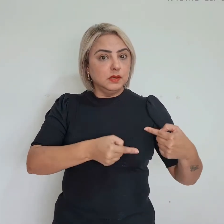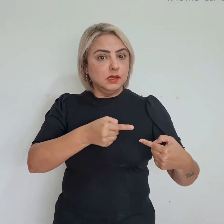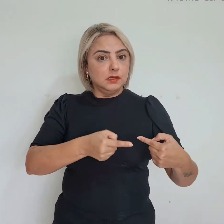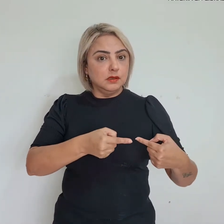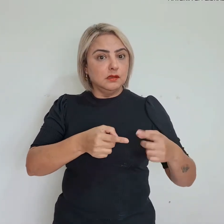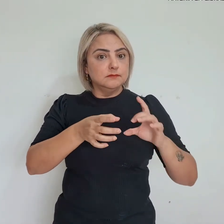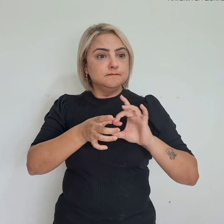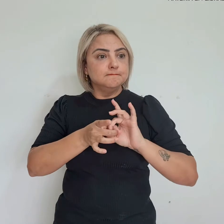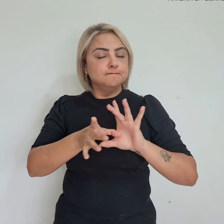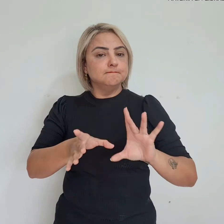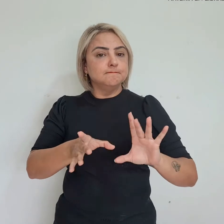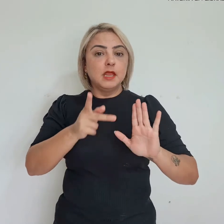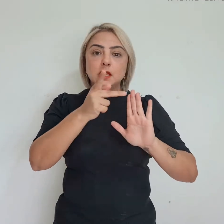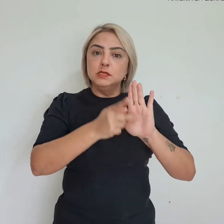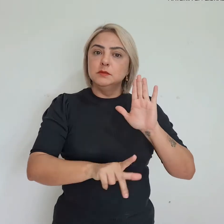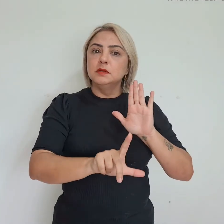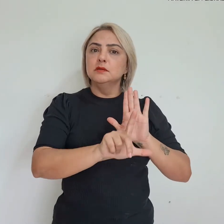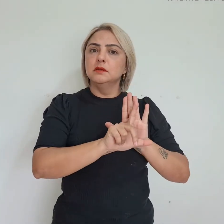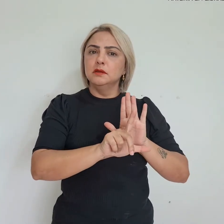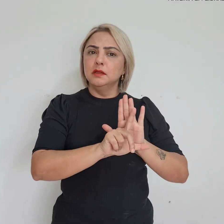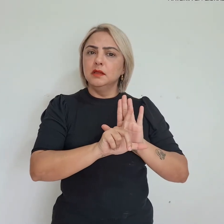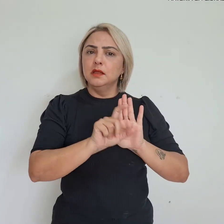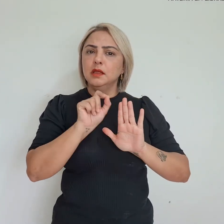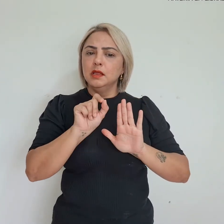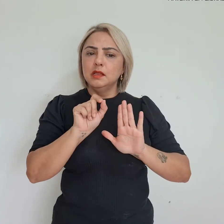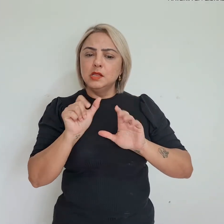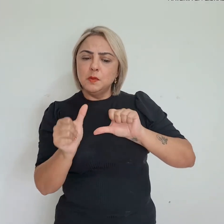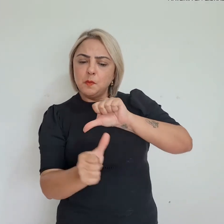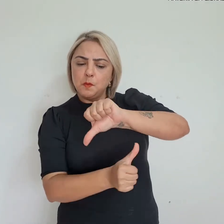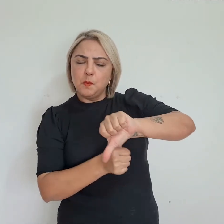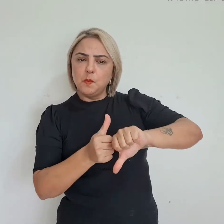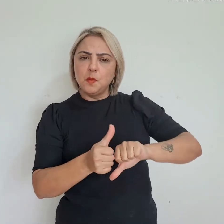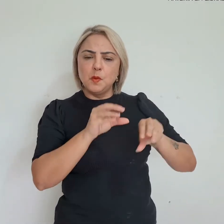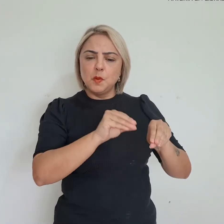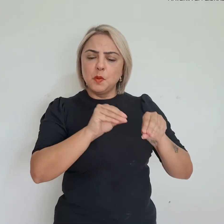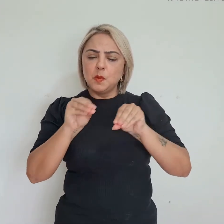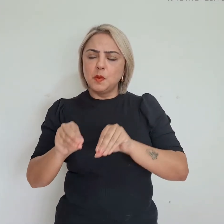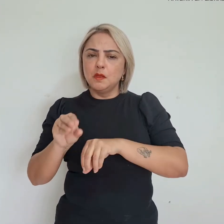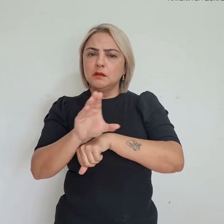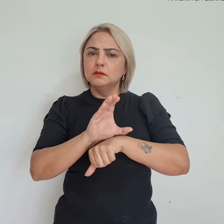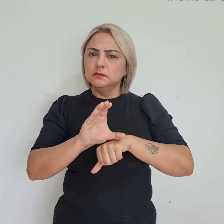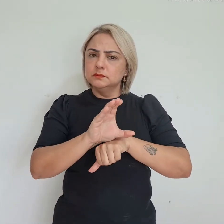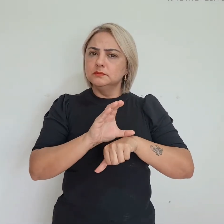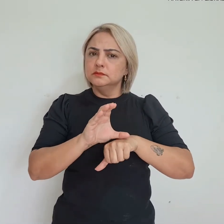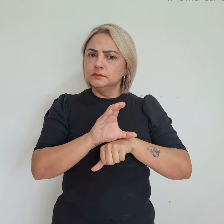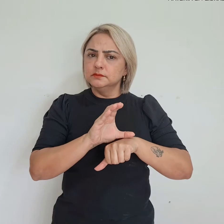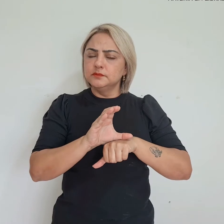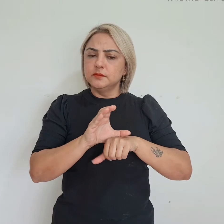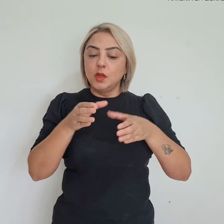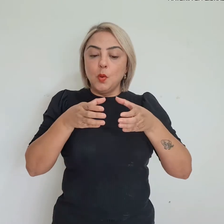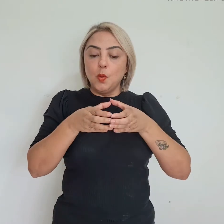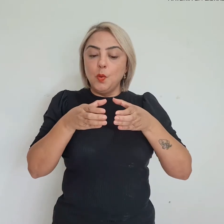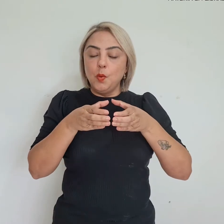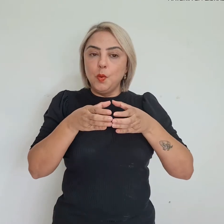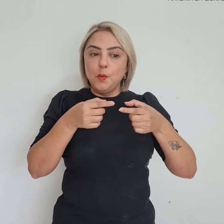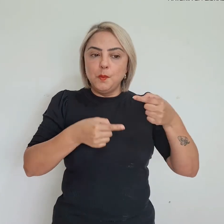e deliberações de projetos de leis, de mudanças na Constituição Federal, um grupo